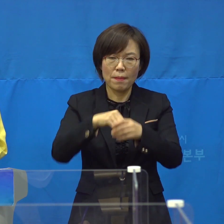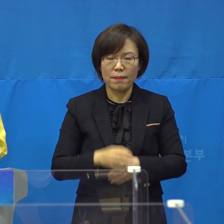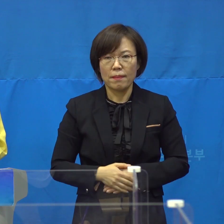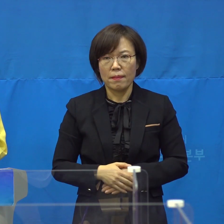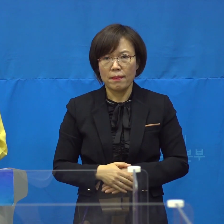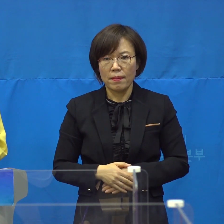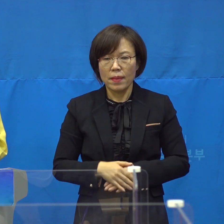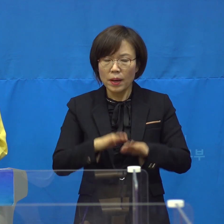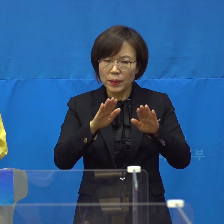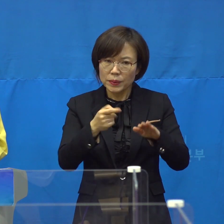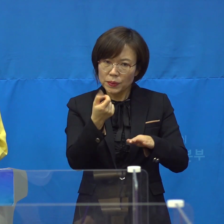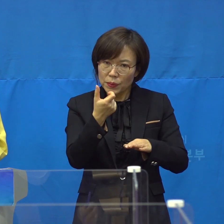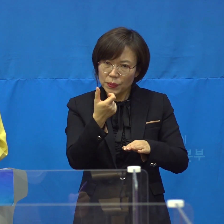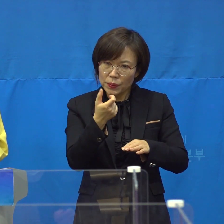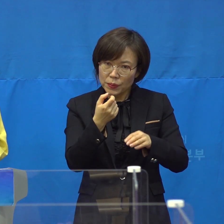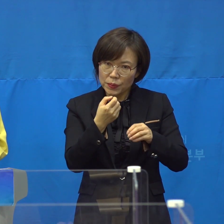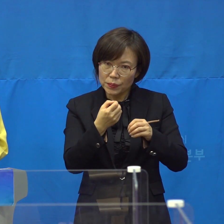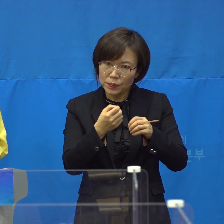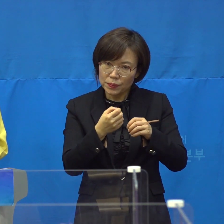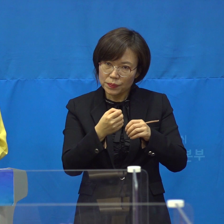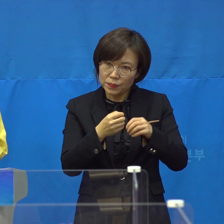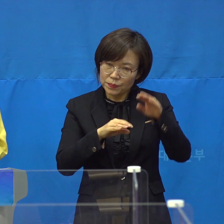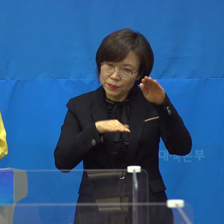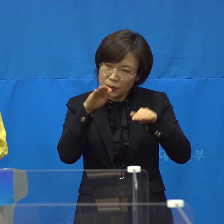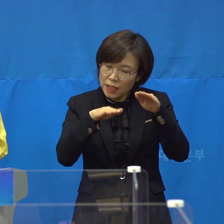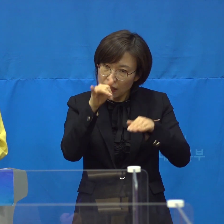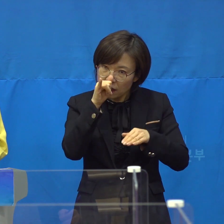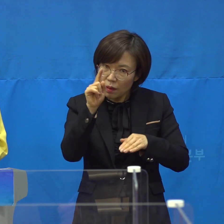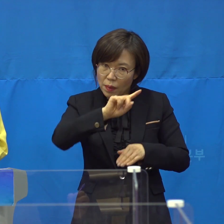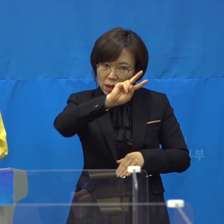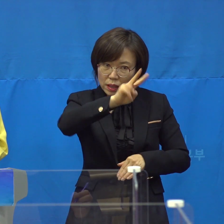그래서 여기서 좀 착오가 생기는 게